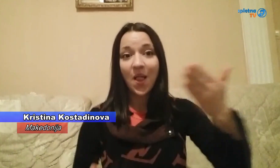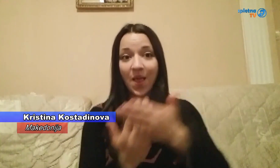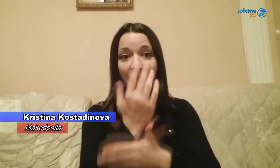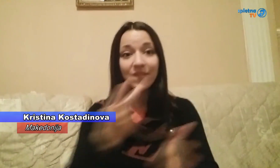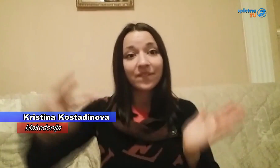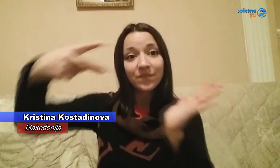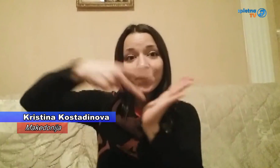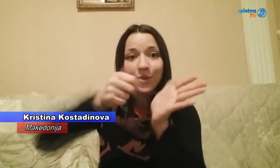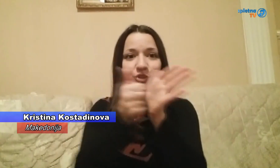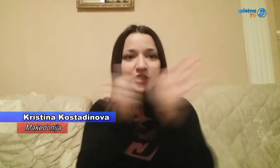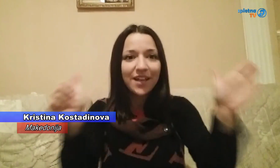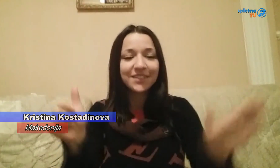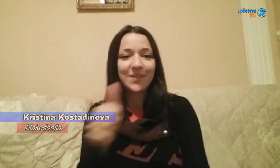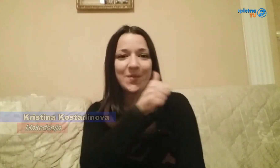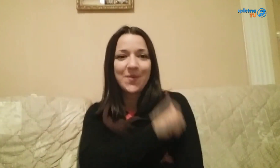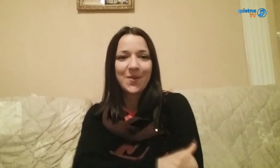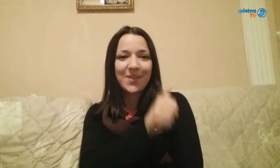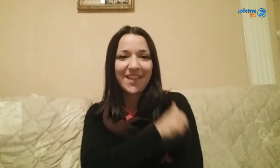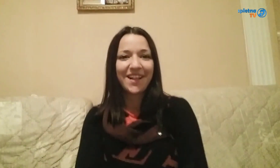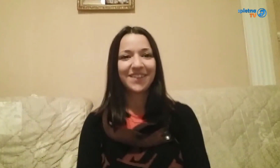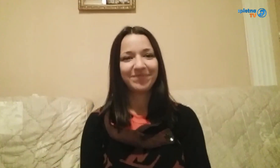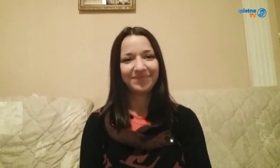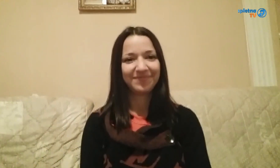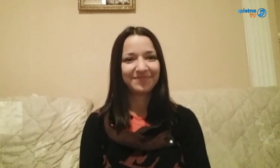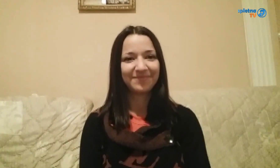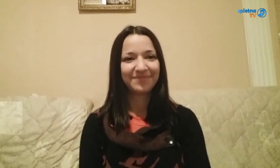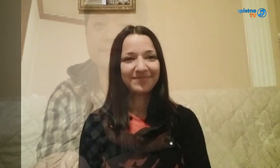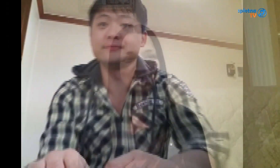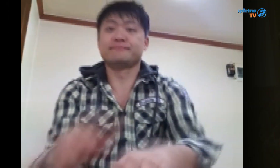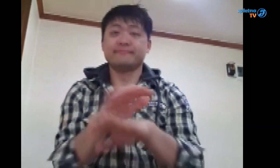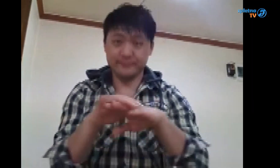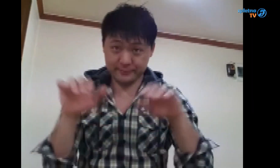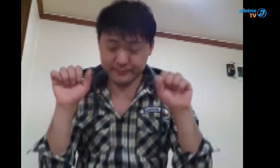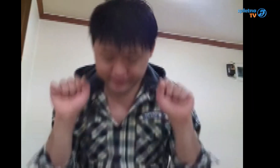Zemiš, da mi iznenadiš.